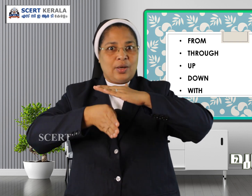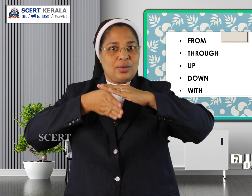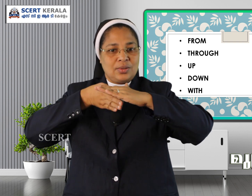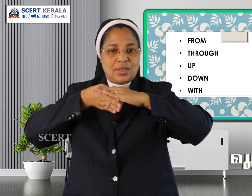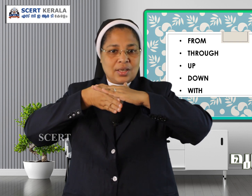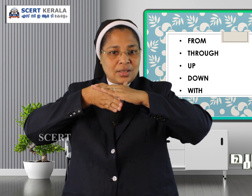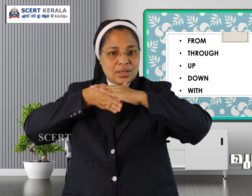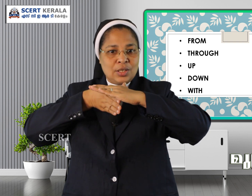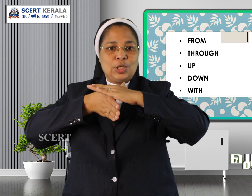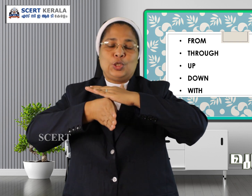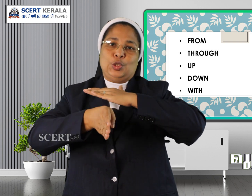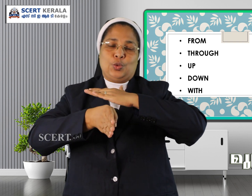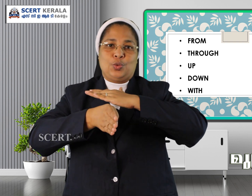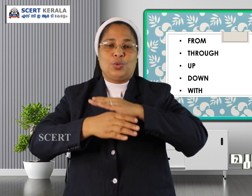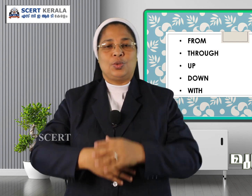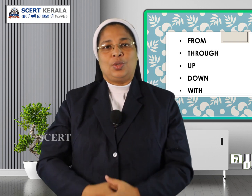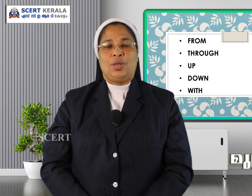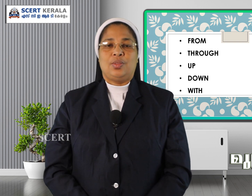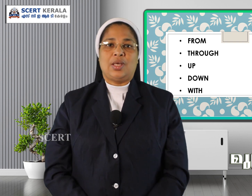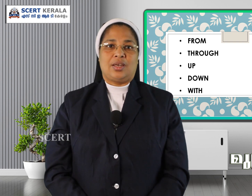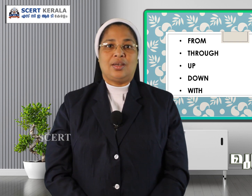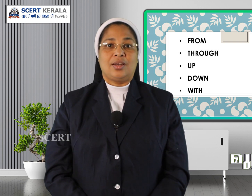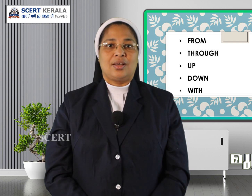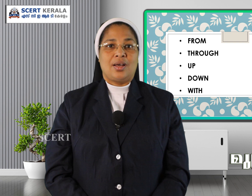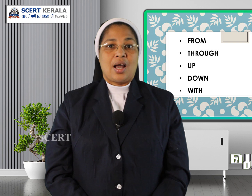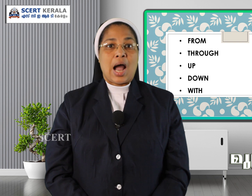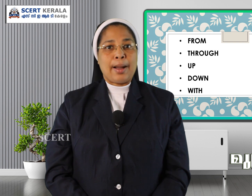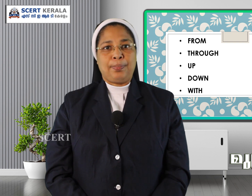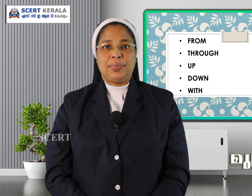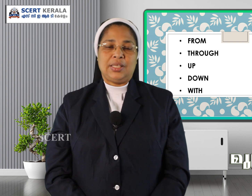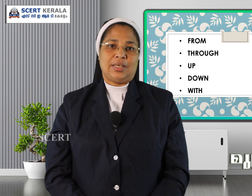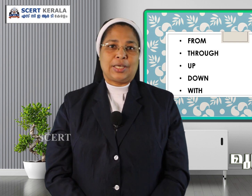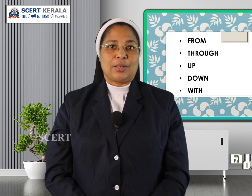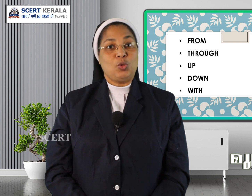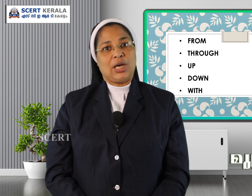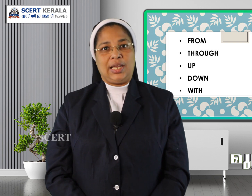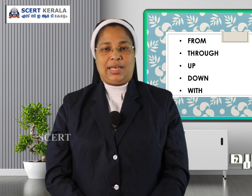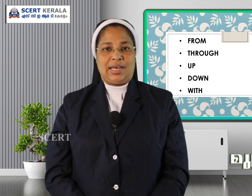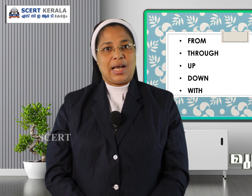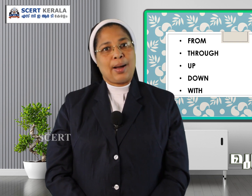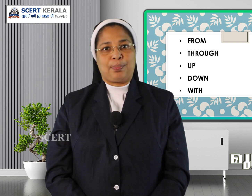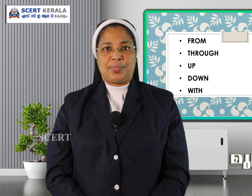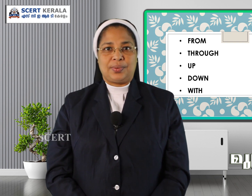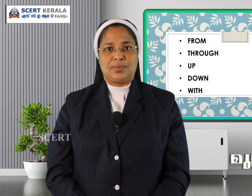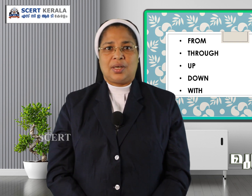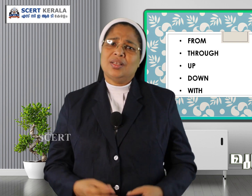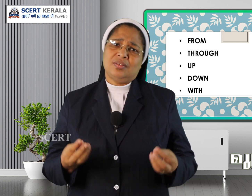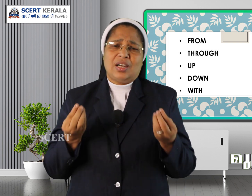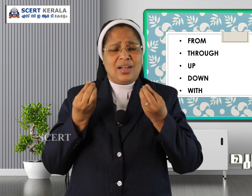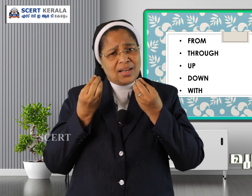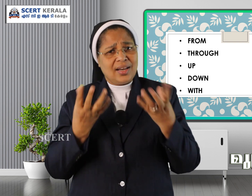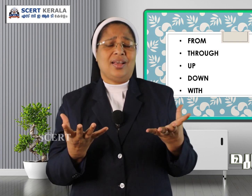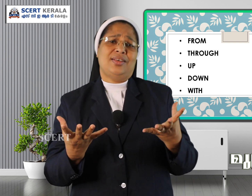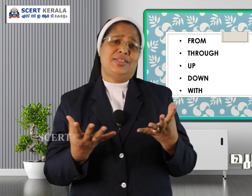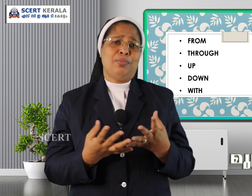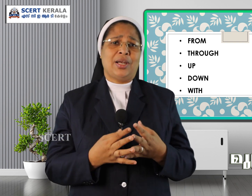ക്ലിയറായല്ലോ, ഇതാണ് ത്രൂ. ദെൻ അപ്പ് എന്ന് കാണിക്കണം, മുകളിൽ, അപ്പ്, അത് വളരെ